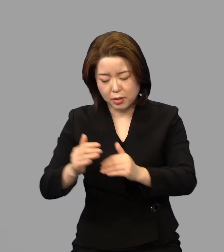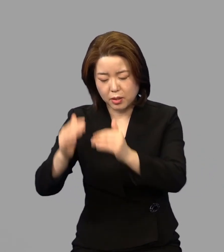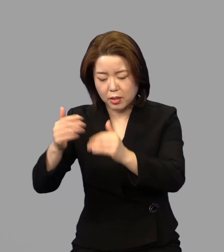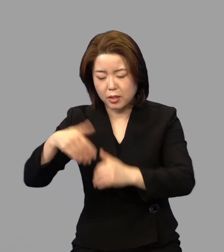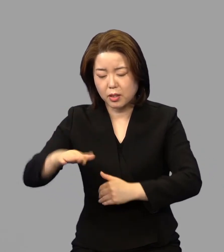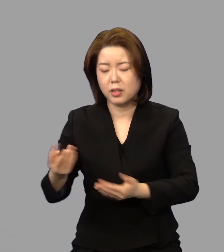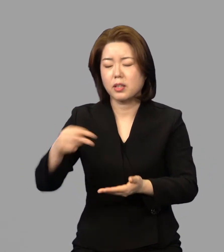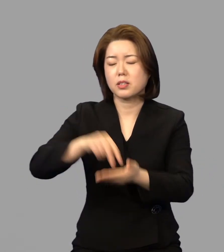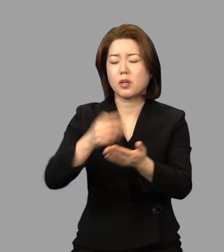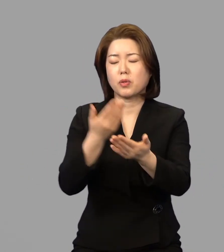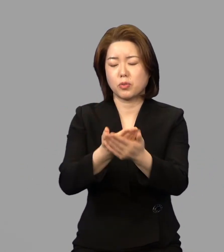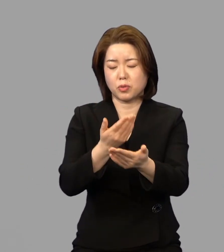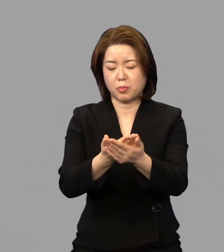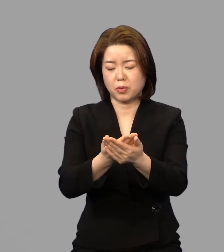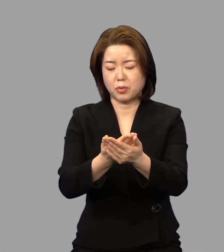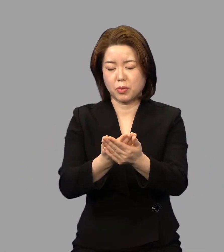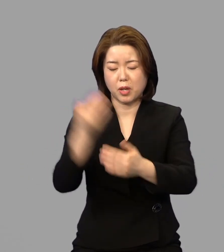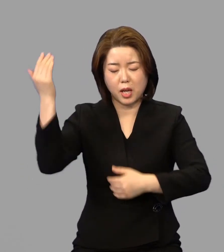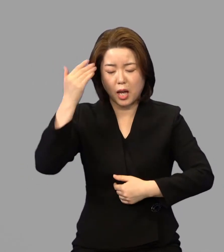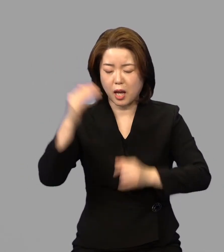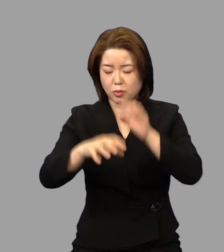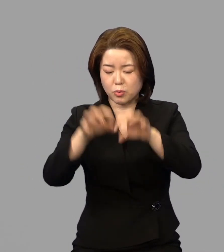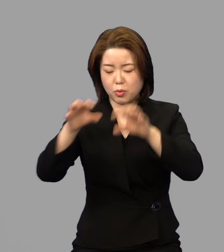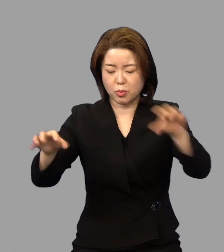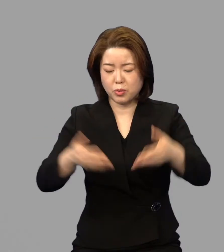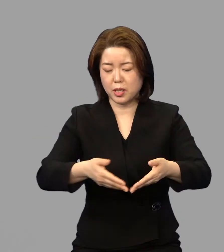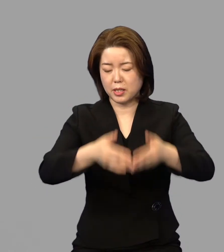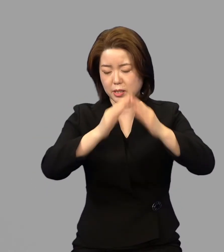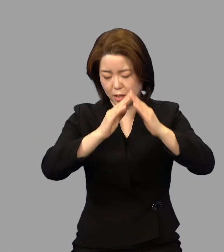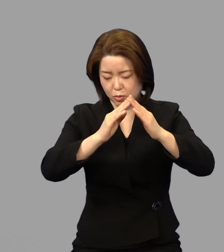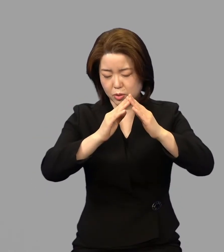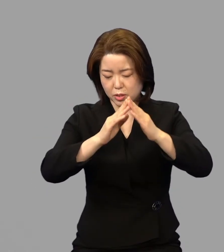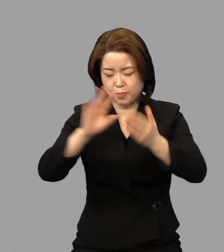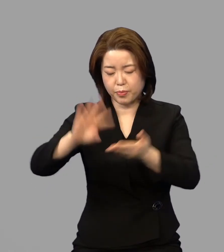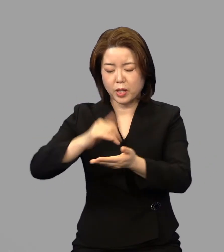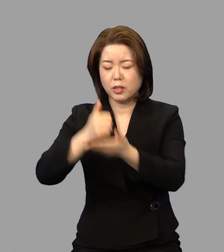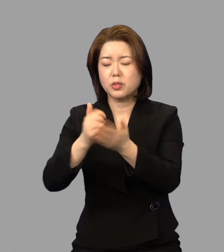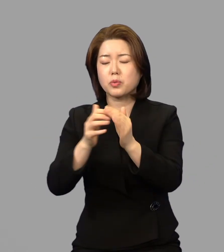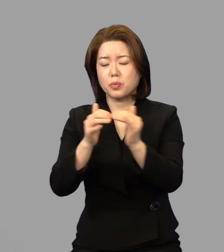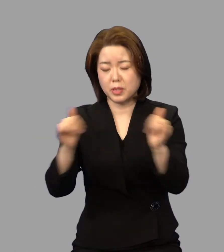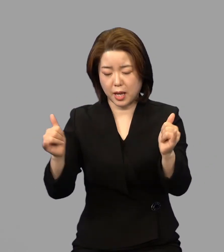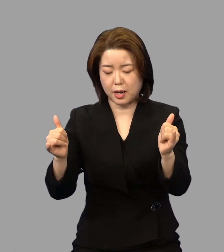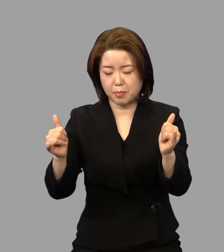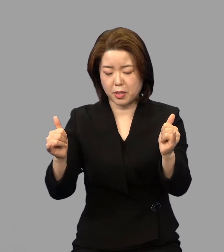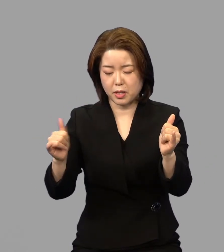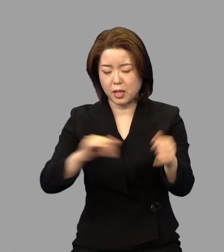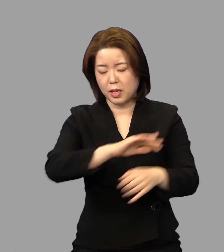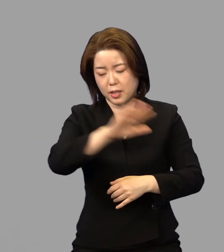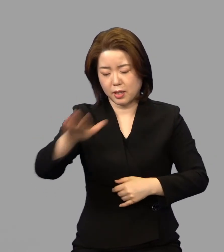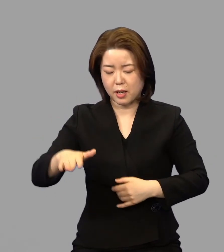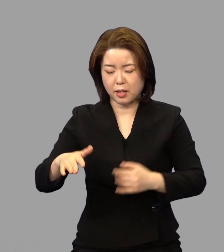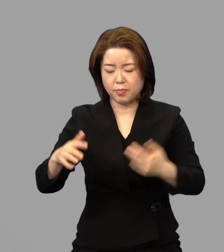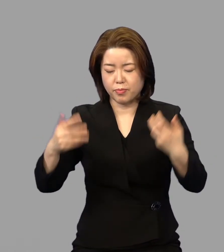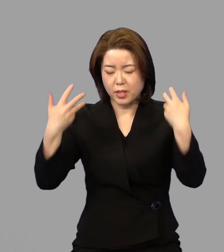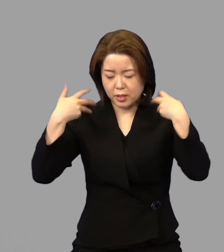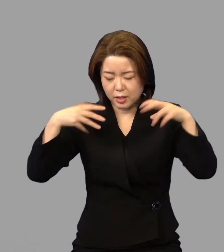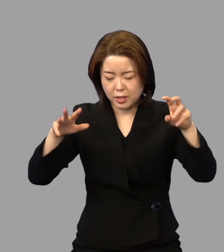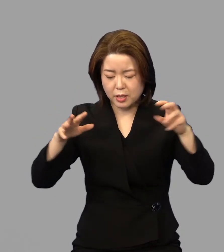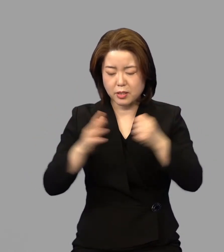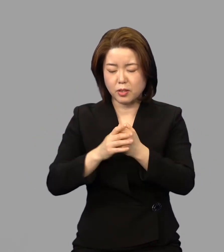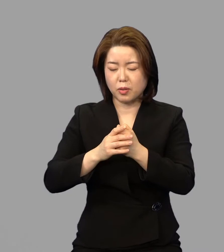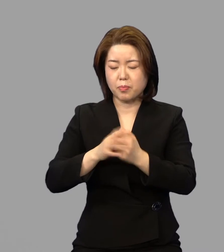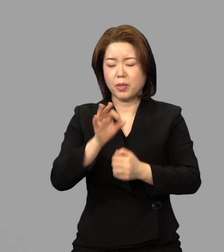하소서. 우리나라 곳곳에 세우신 그리스도인들이 다 다니엘처럼